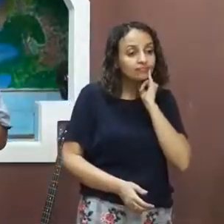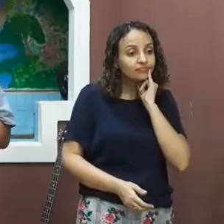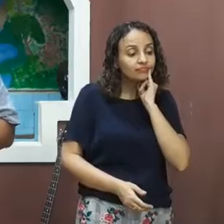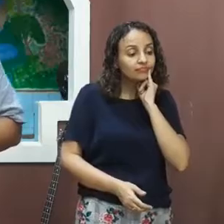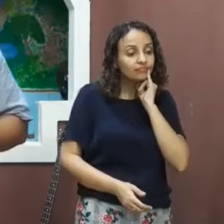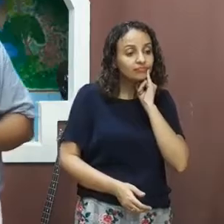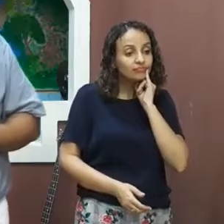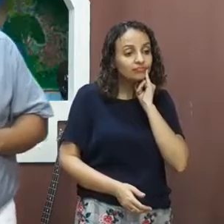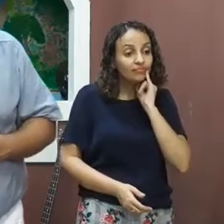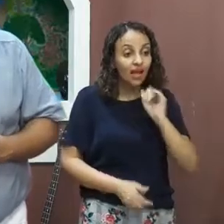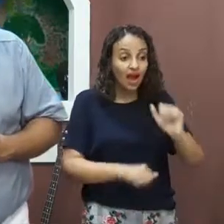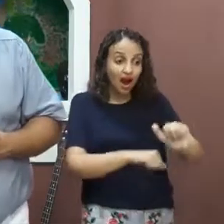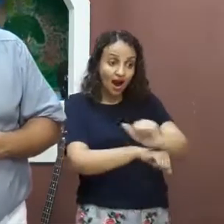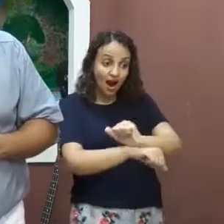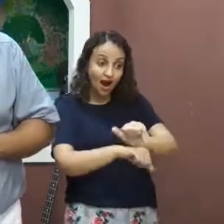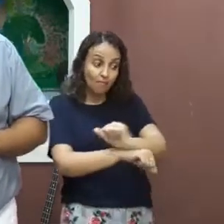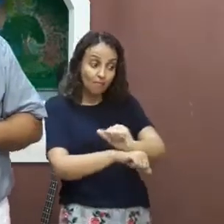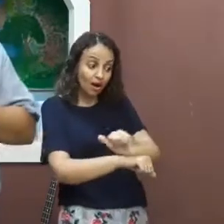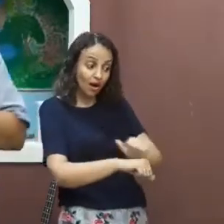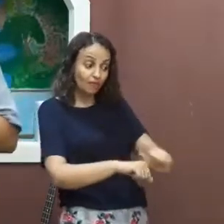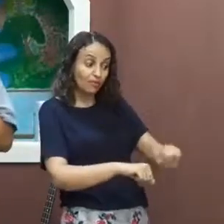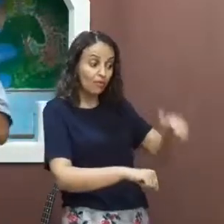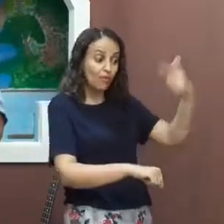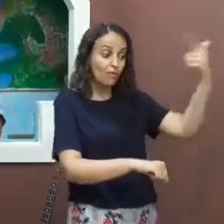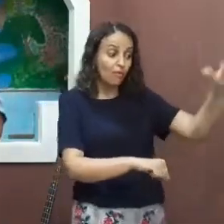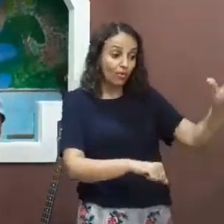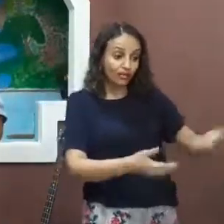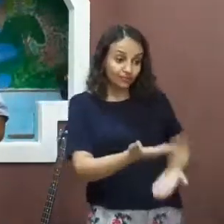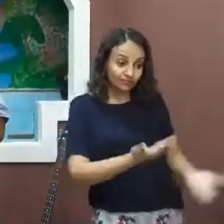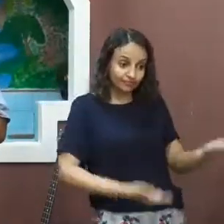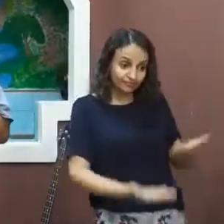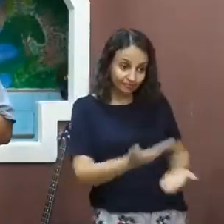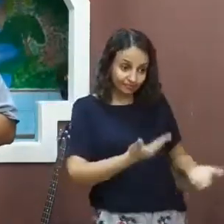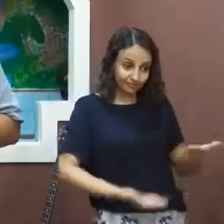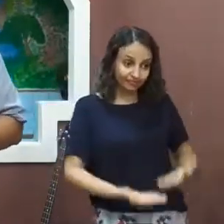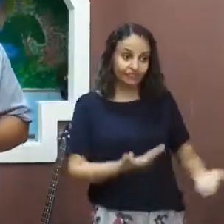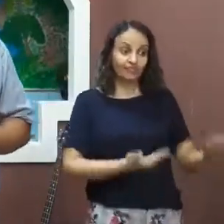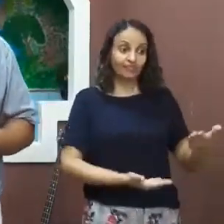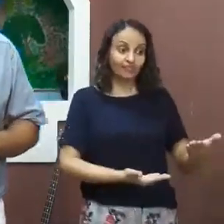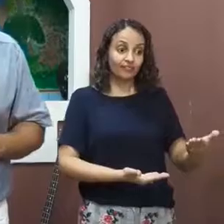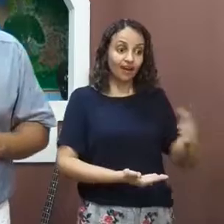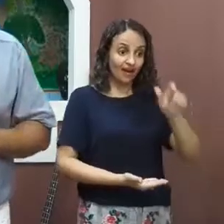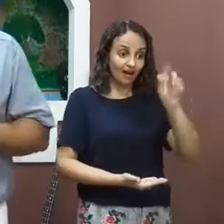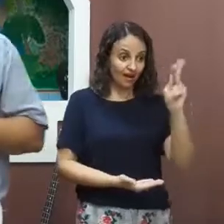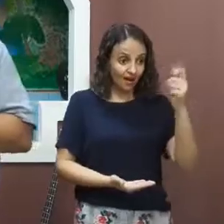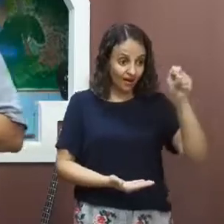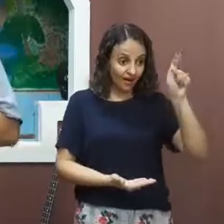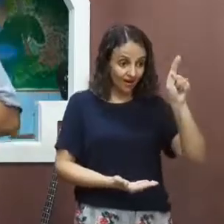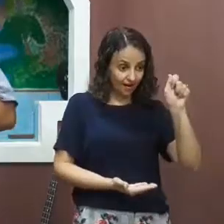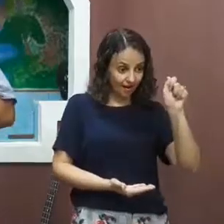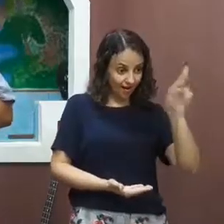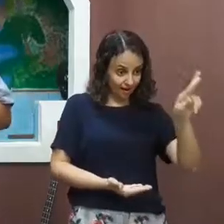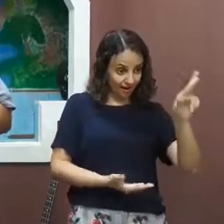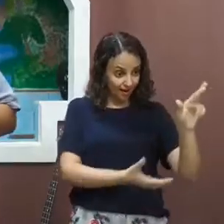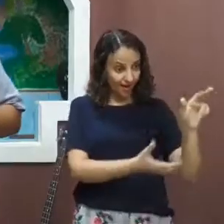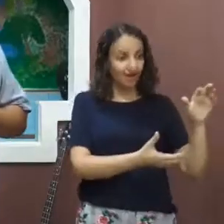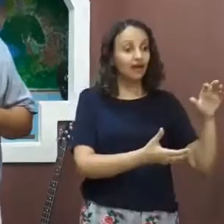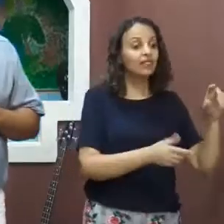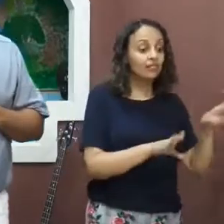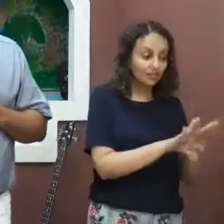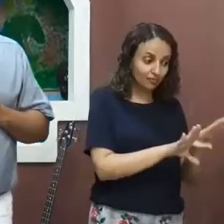teve Ismael. Mas nós queremos saber de Isaac, que é o filho da promessa. Isaac